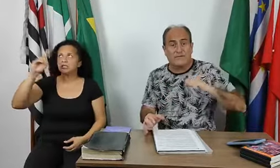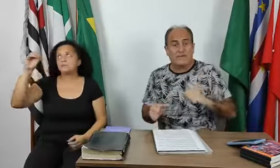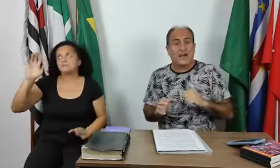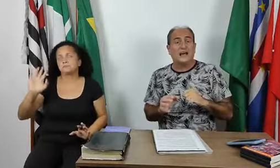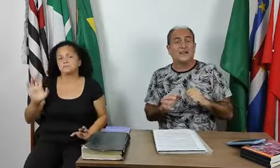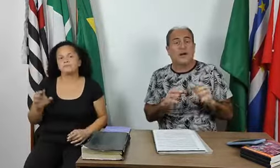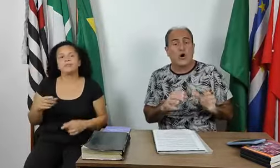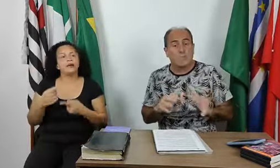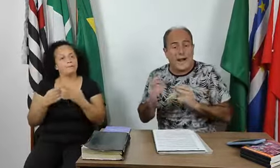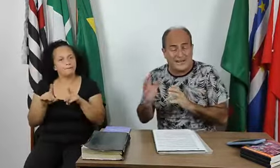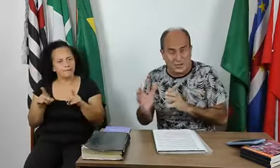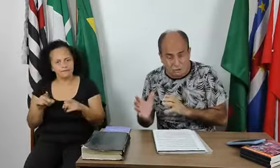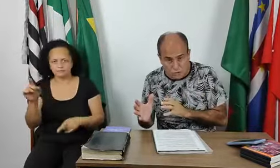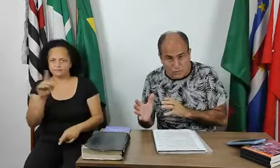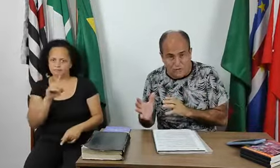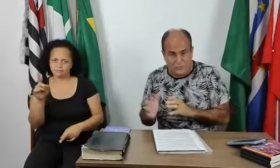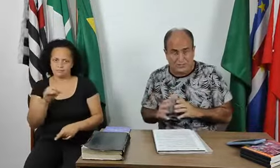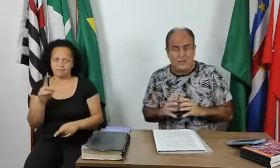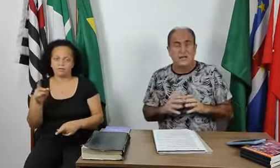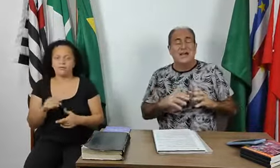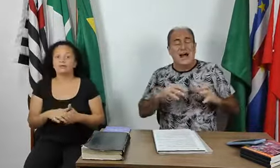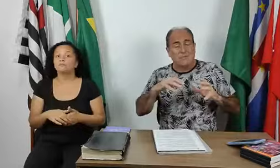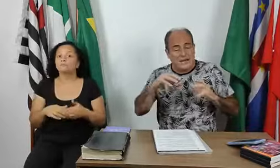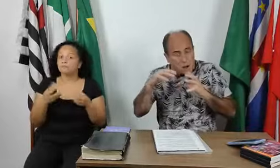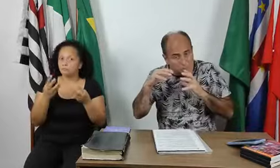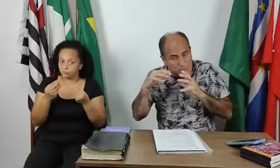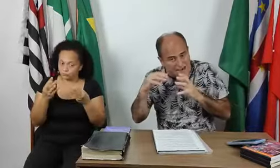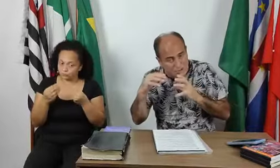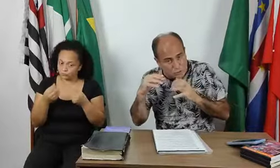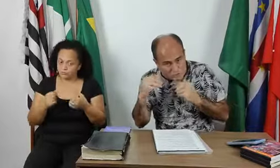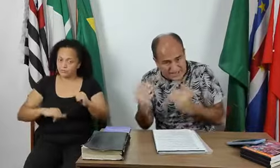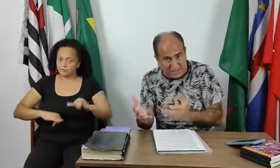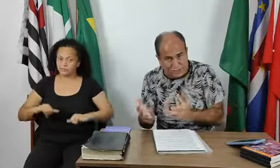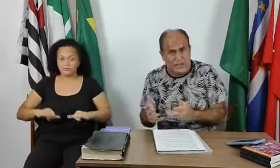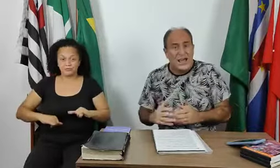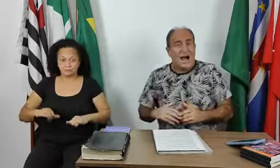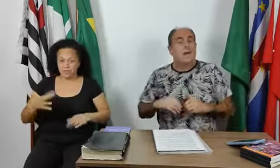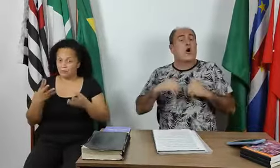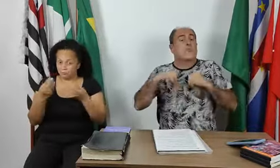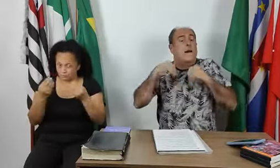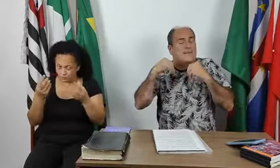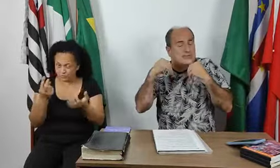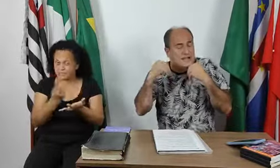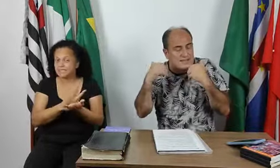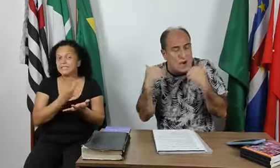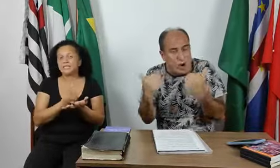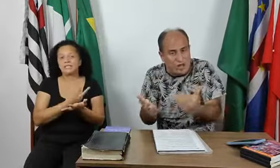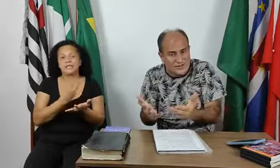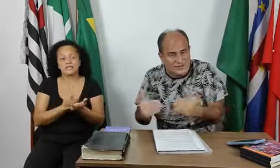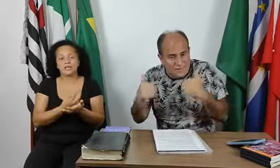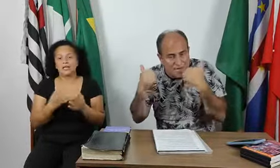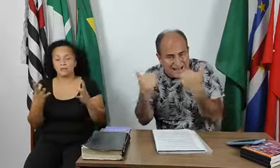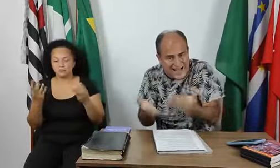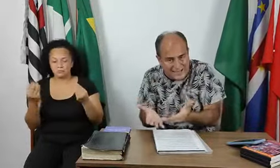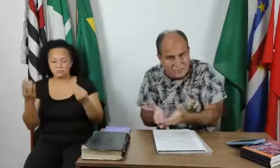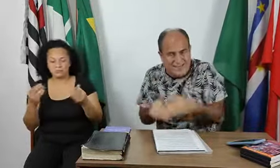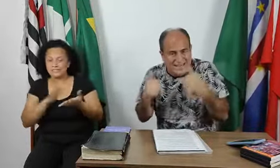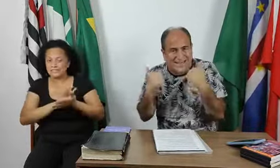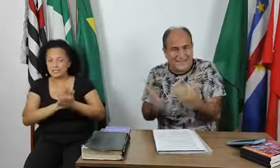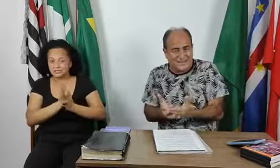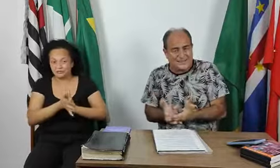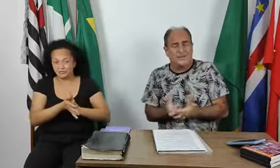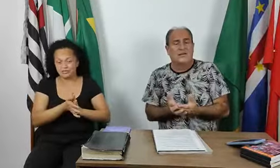na verdade, a maior parte dos sofrimentos, a maior parte dos erros, a maior parte das derrotas e